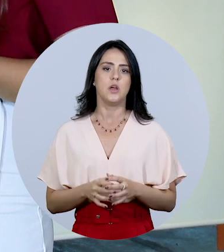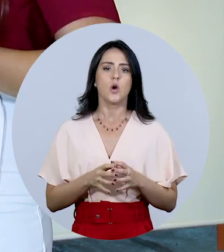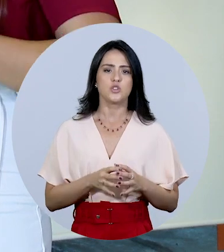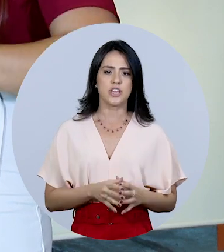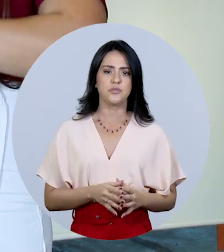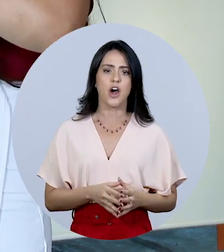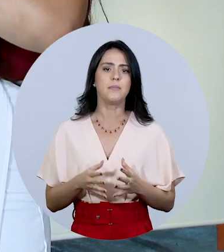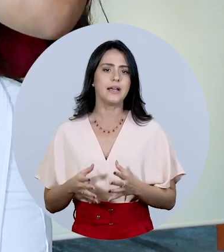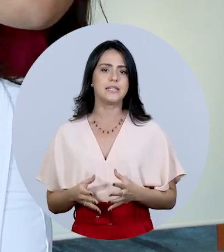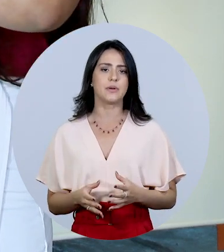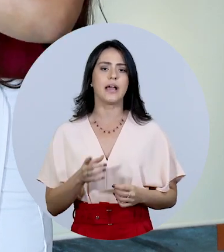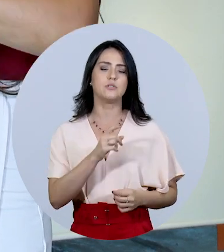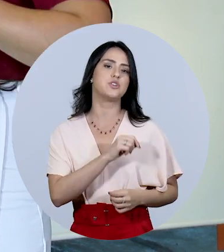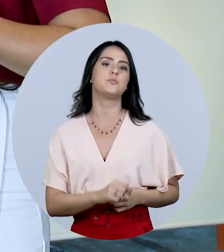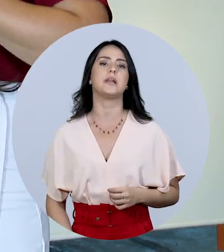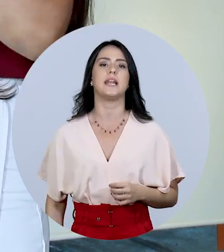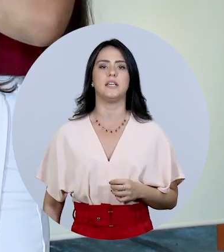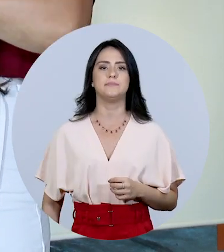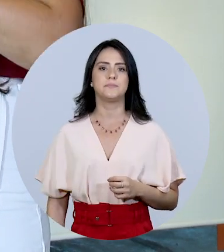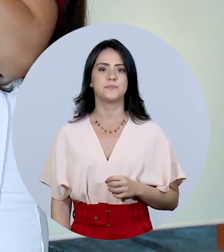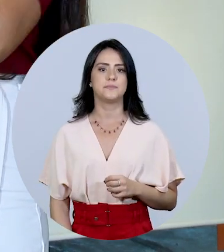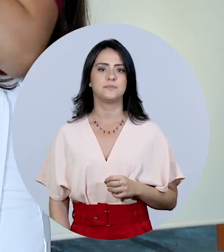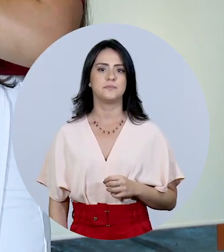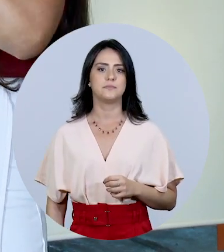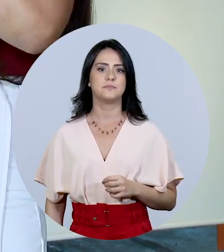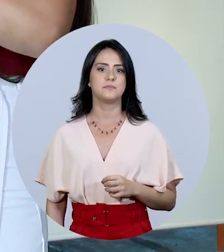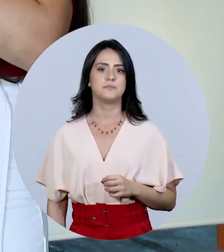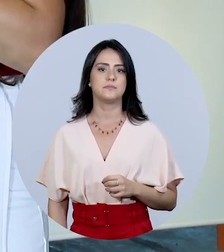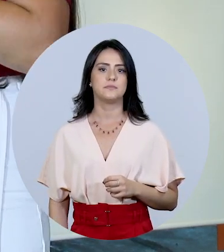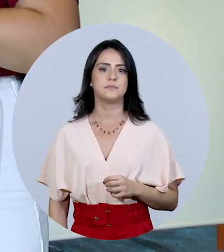educação. De que forma isso é garantido pela lei?